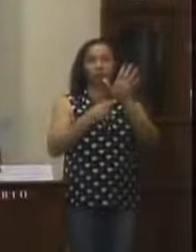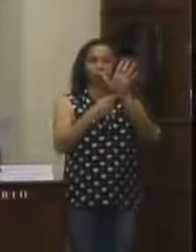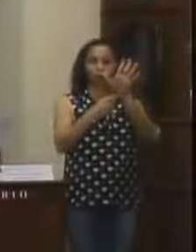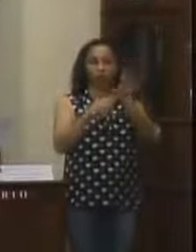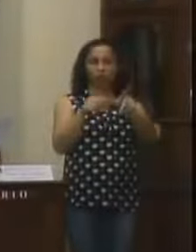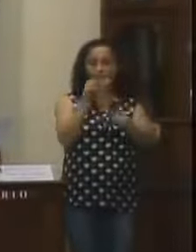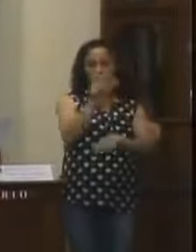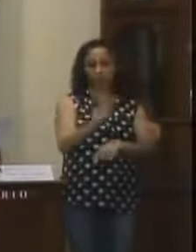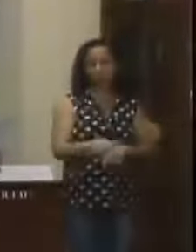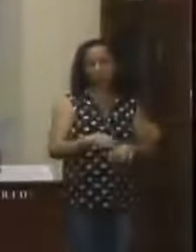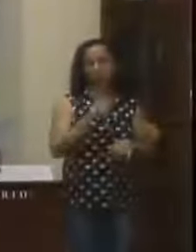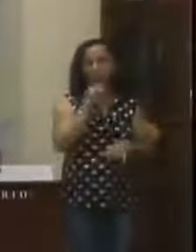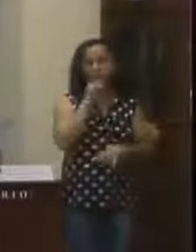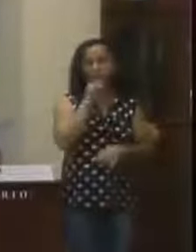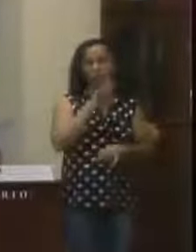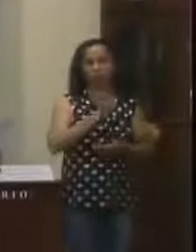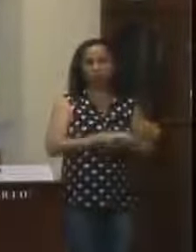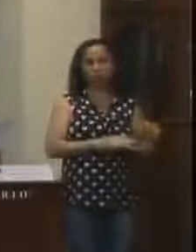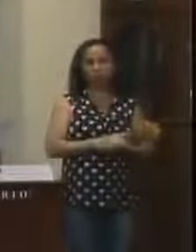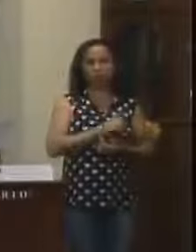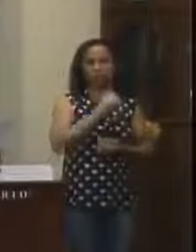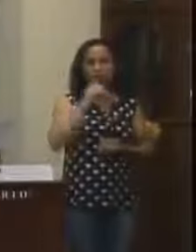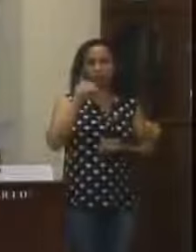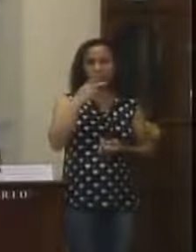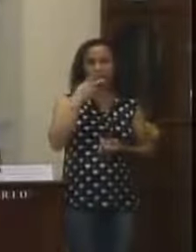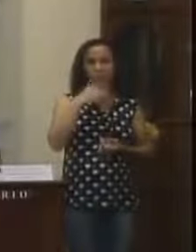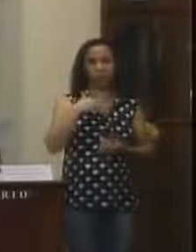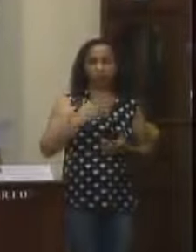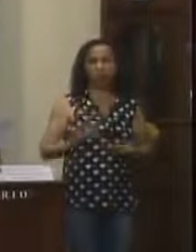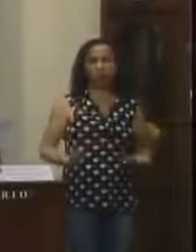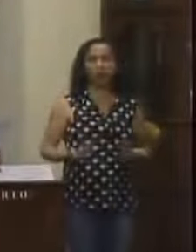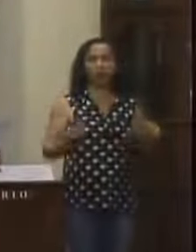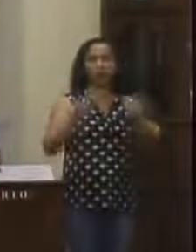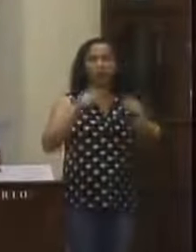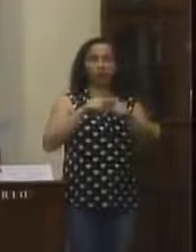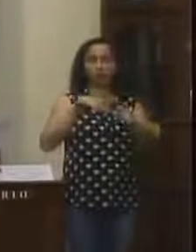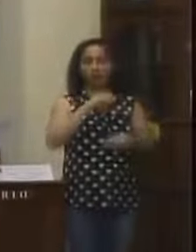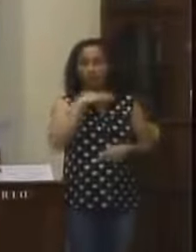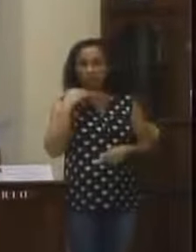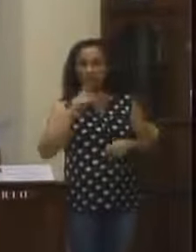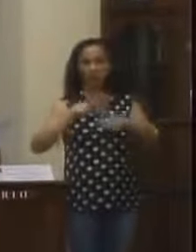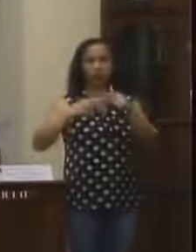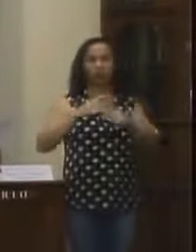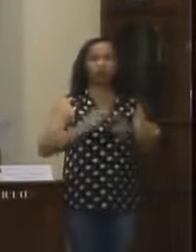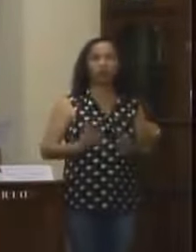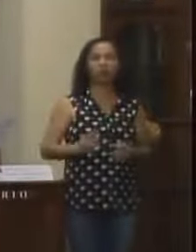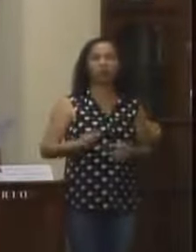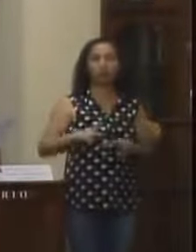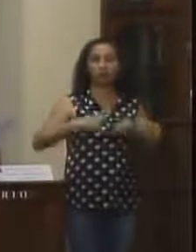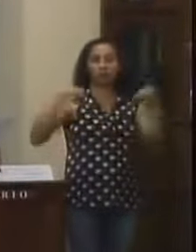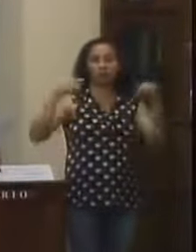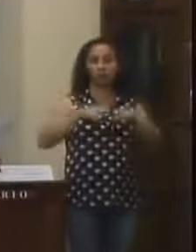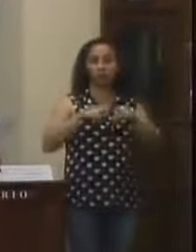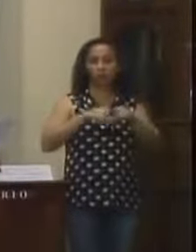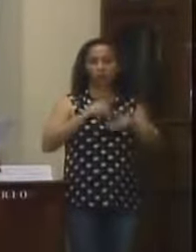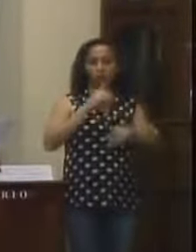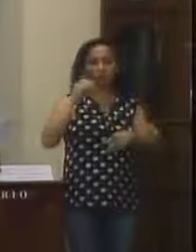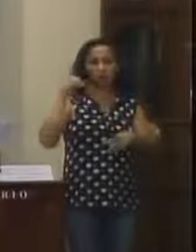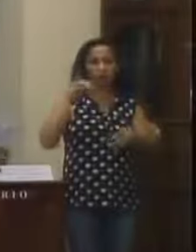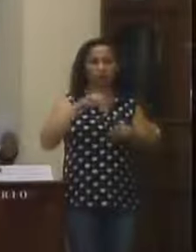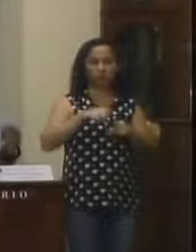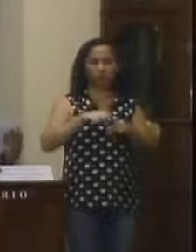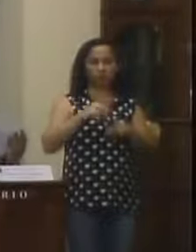hora de dor. Declarou-lhe Jesus, eu sou a ressurreição e a vida, quem crê em mim, ainda que morra, viverá. Que Deus, em sua infinita misericórdia,